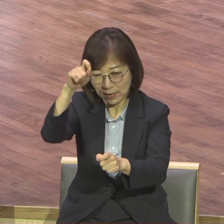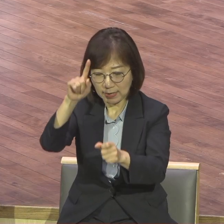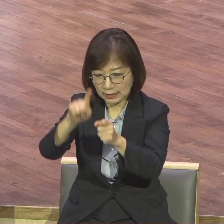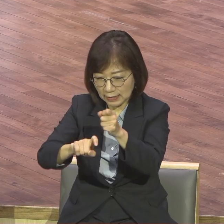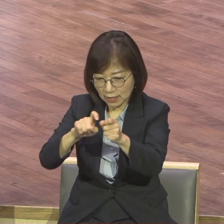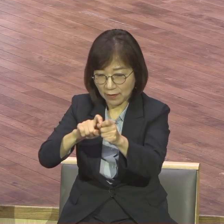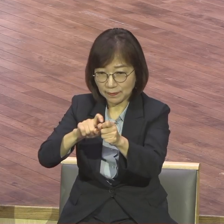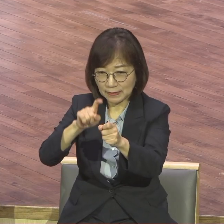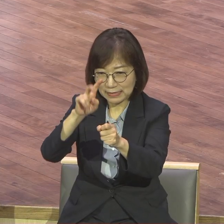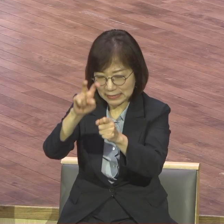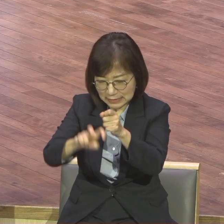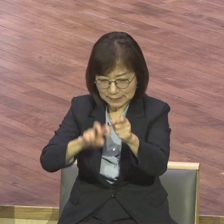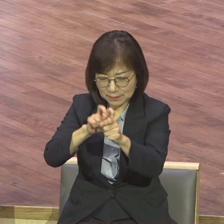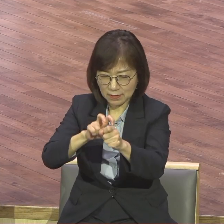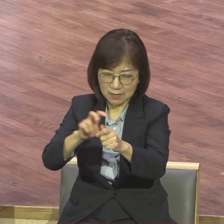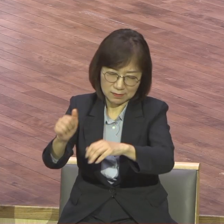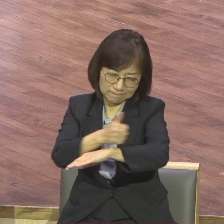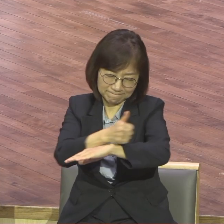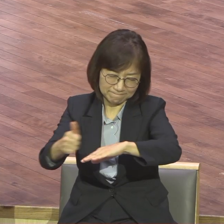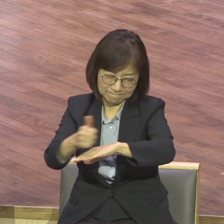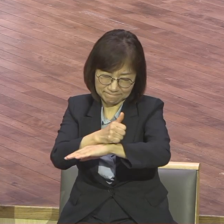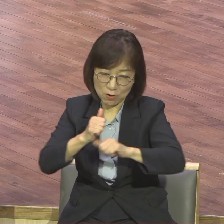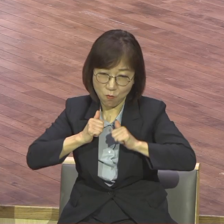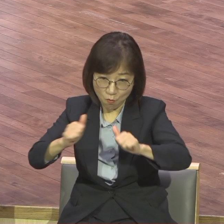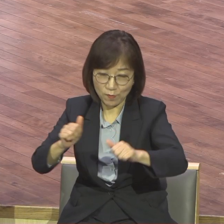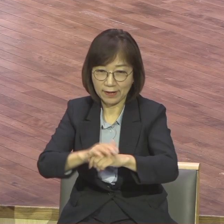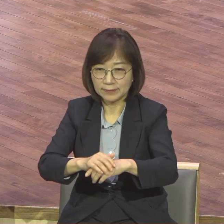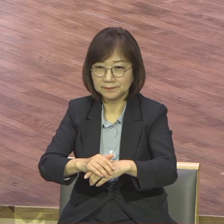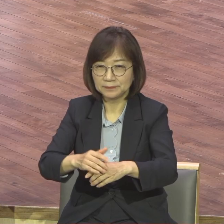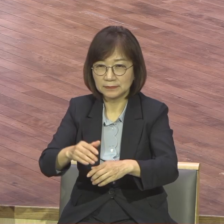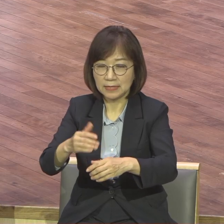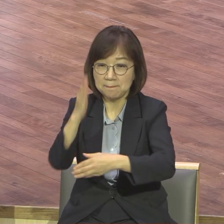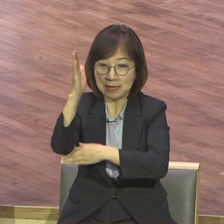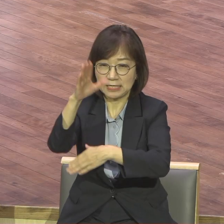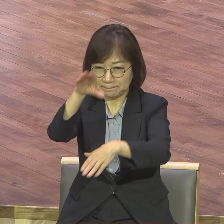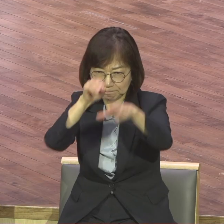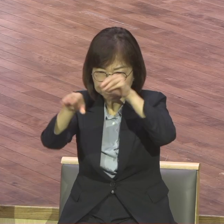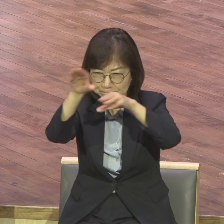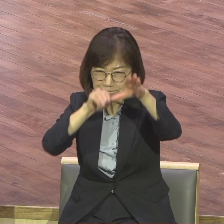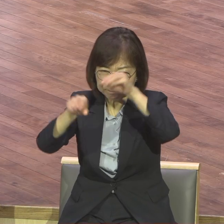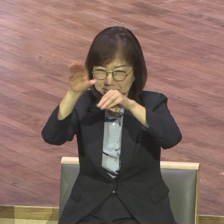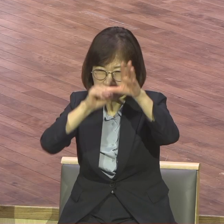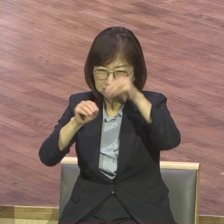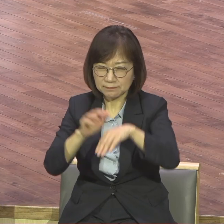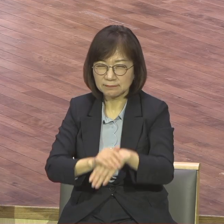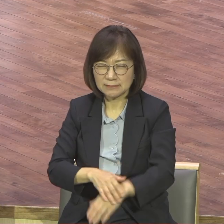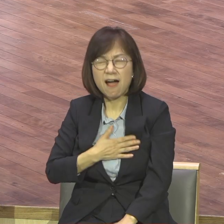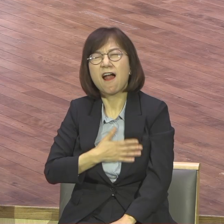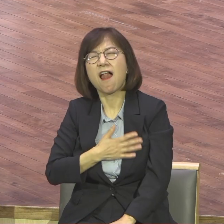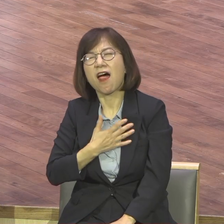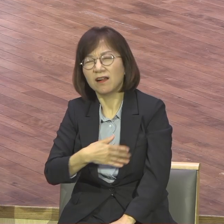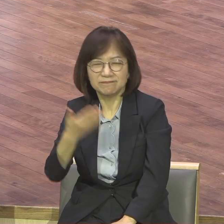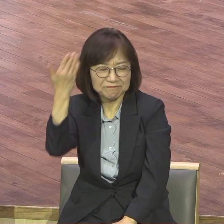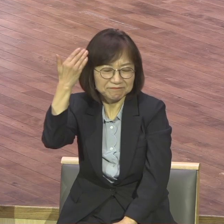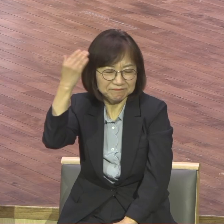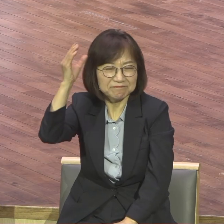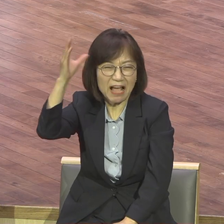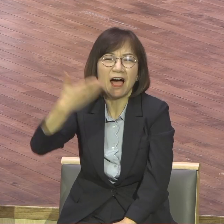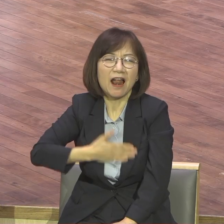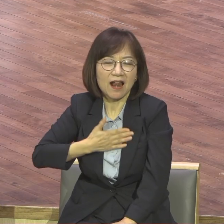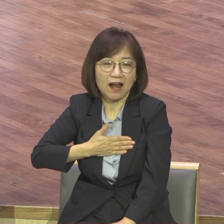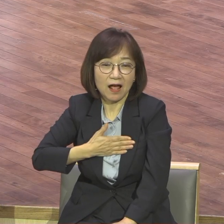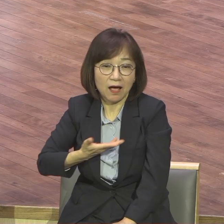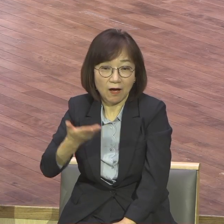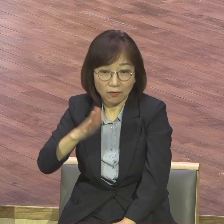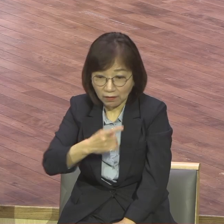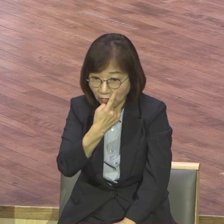안 돼요. 들은 걸로 끝낸 거예요. 마치 된 걸로 착각합니다. 귀는 주서 들어가면 많이 아는데 실제로